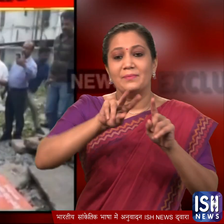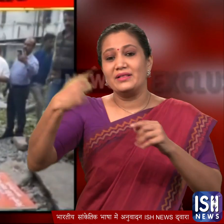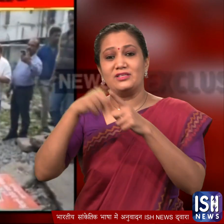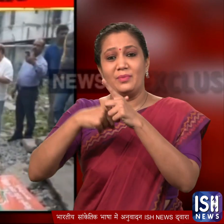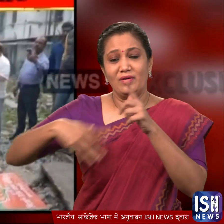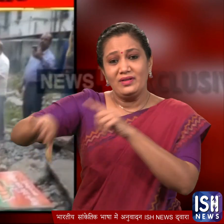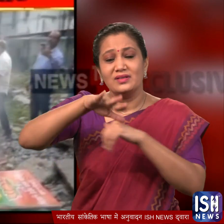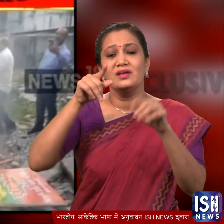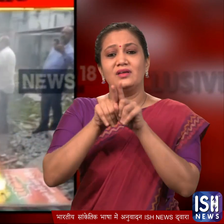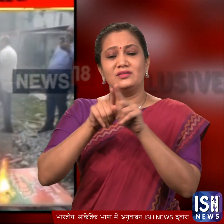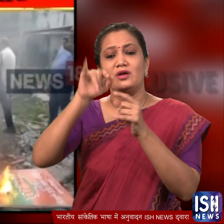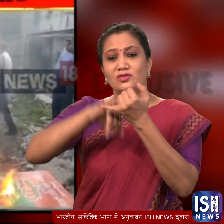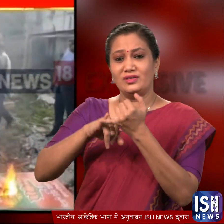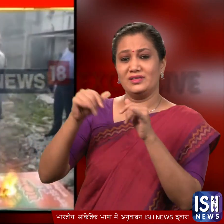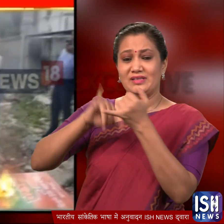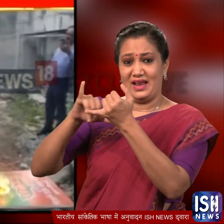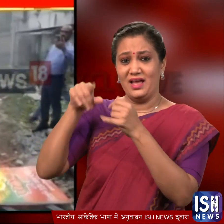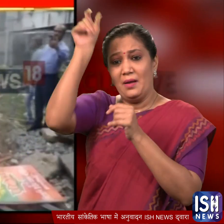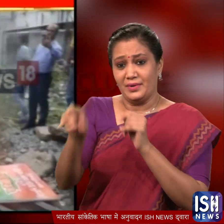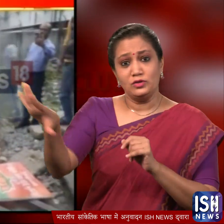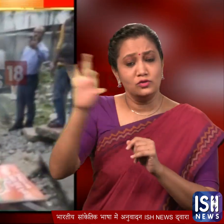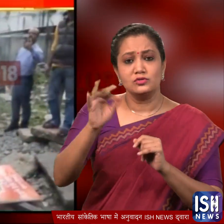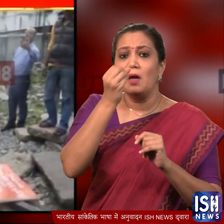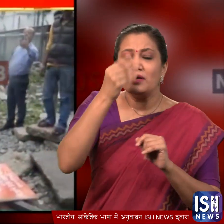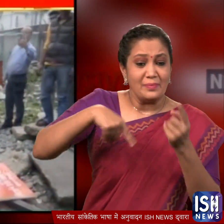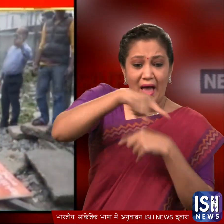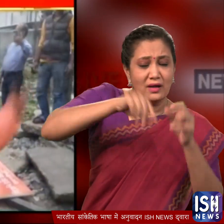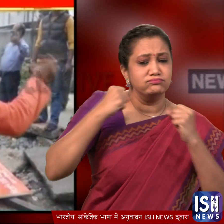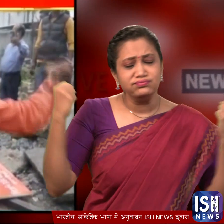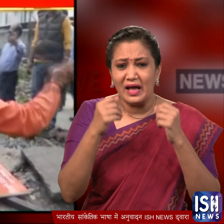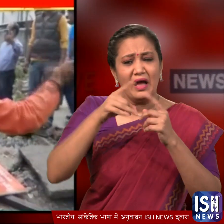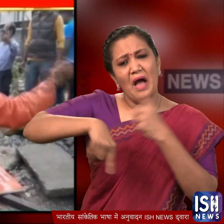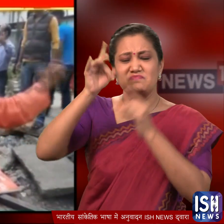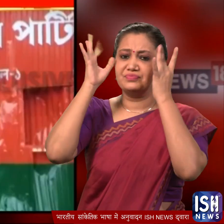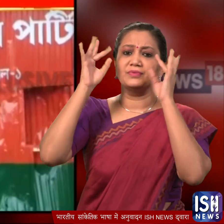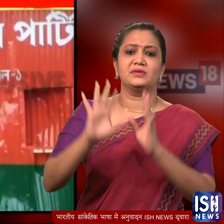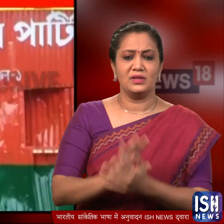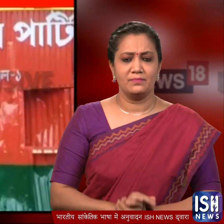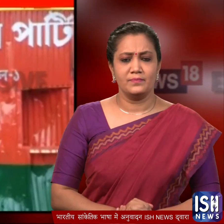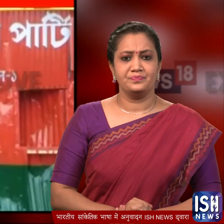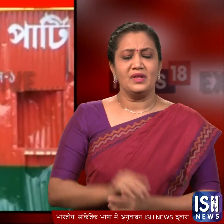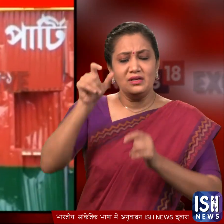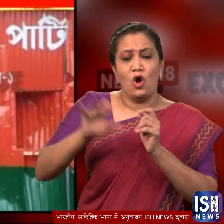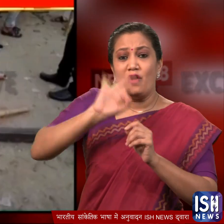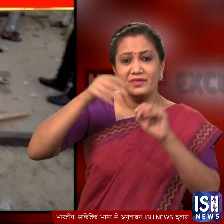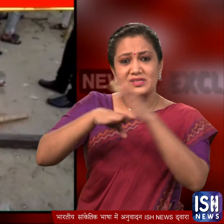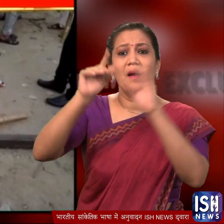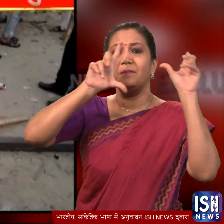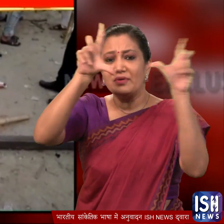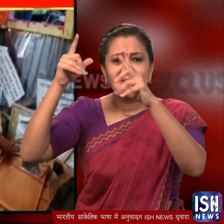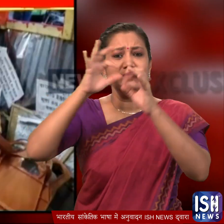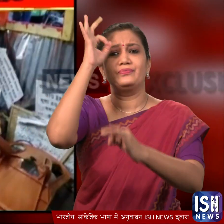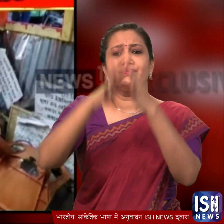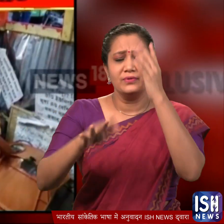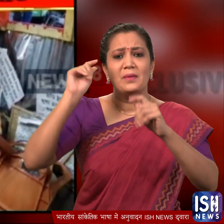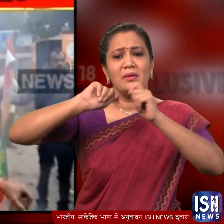वहीं जलपाईगुड़ी सदर सीट से सौजीत सिन्हा को प्रत्याशी बनाए जाने से भी बीजेपी कार्यकर्ता आग बबूला हो गए। उन्होंने वहां के पार्टी दफ्तर में लगे पोस्टर